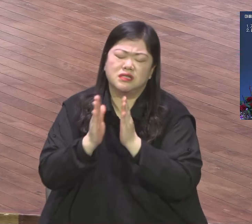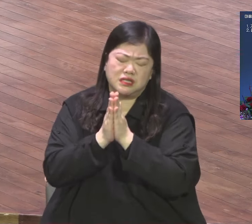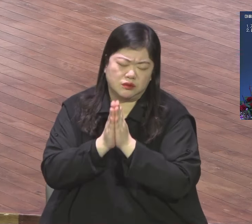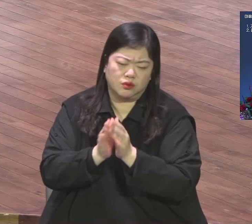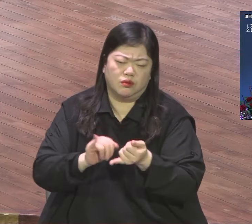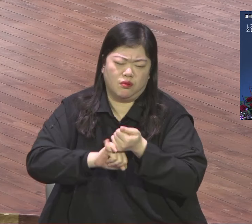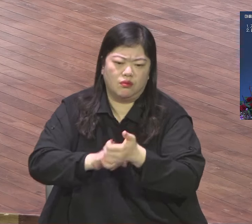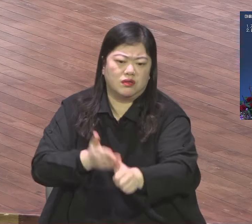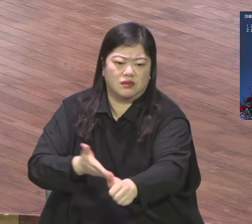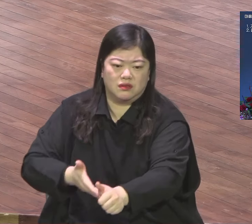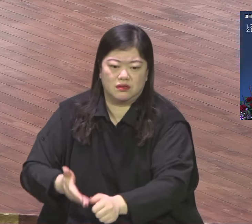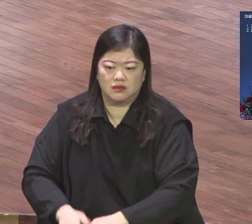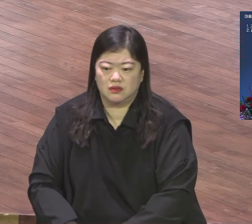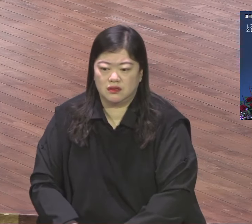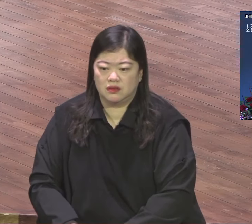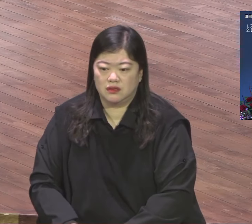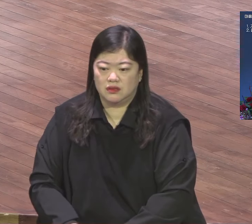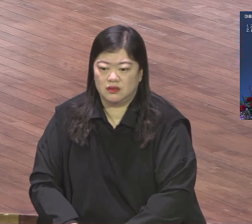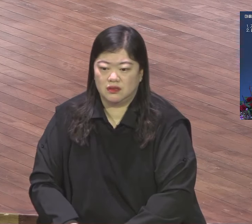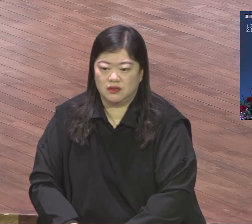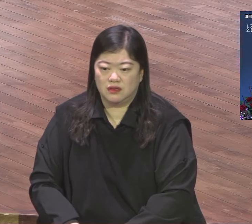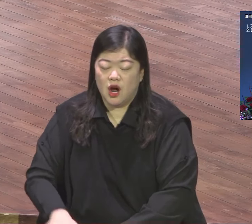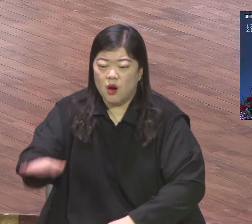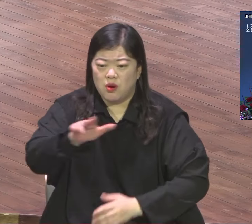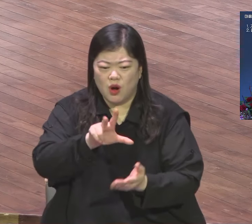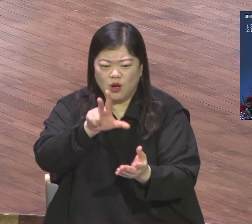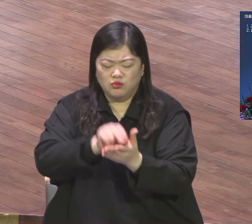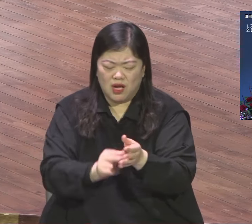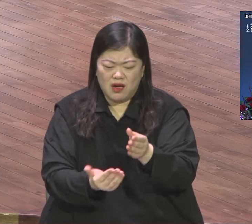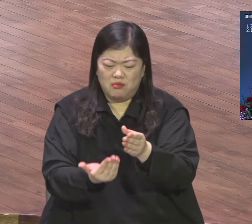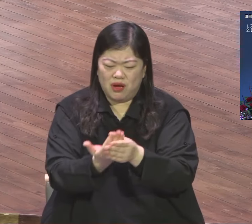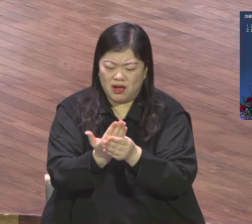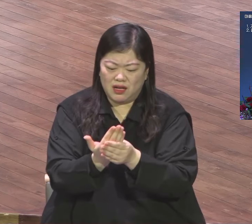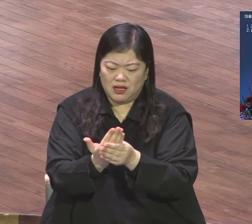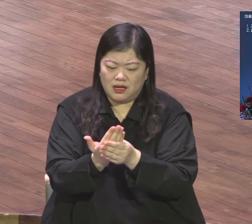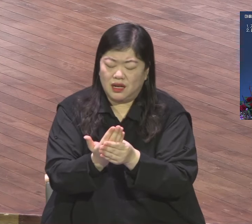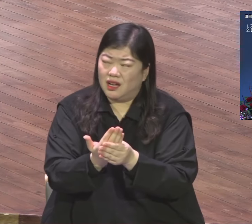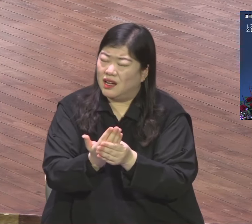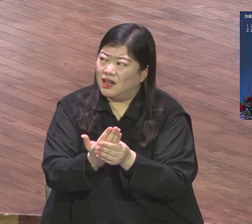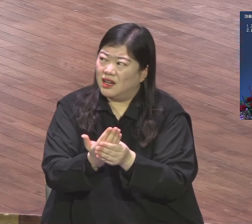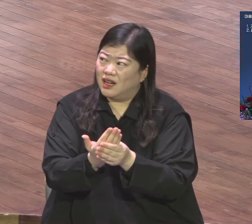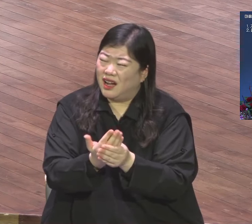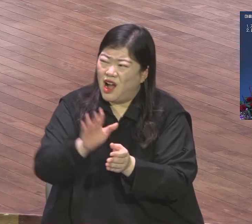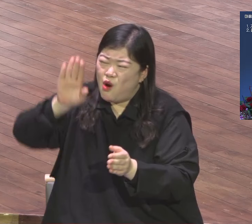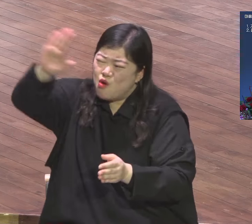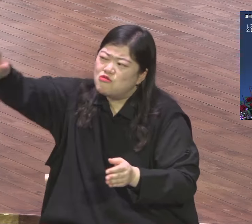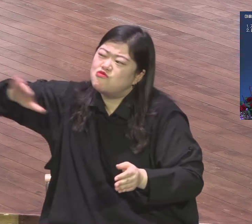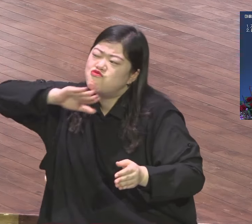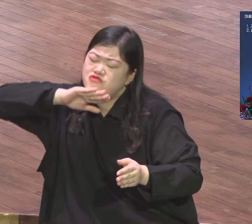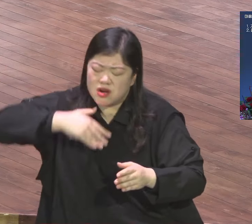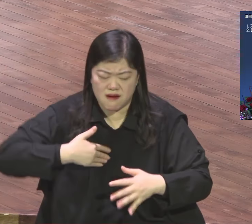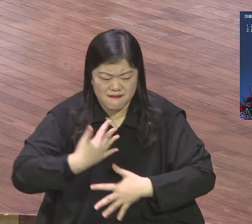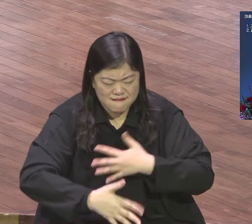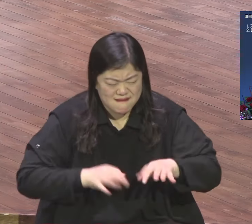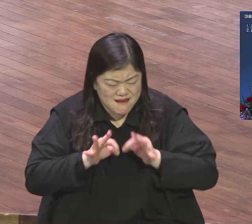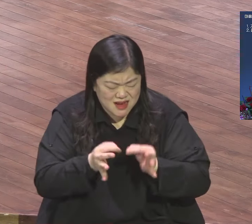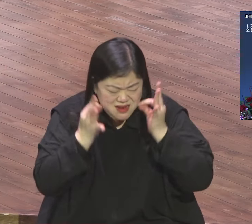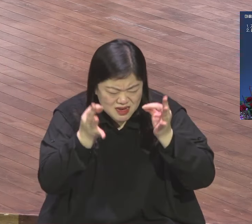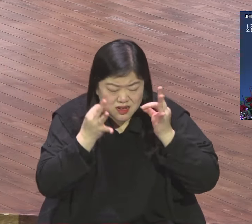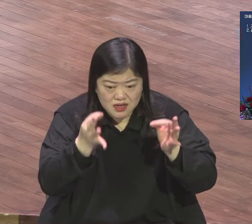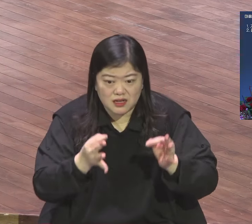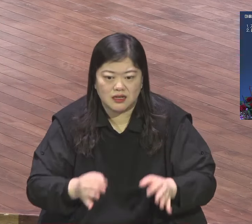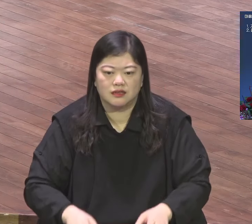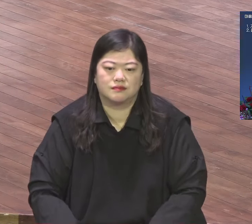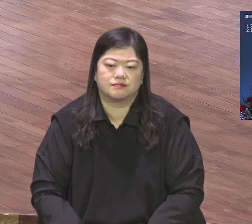왜 두려워합니까? 여러분이 감당할 수 없는 모든 염려와 근심과 걱정을 그리스도의 십자가